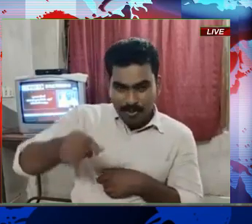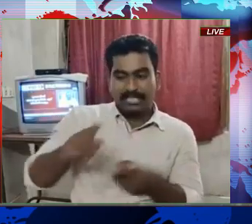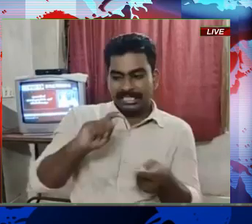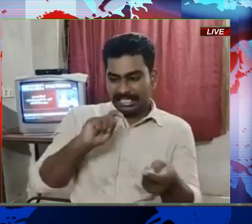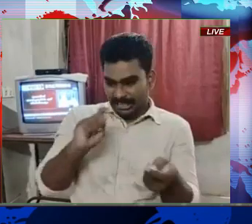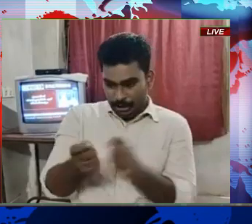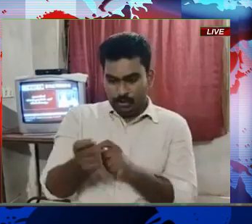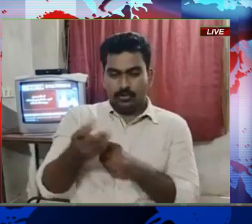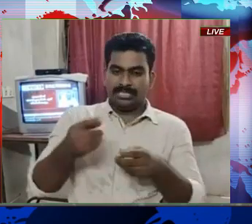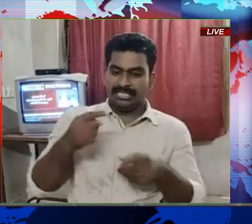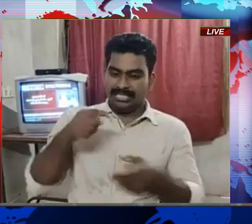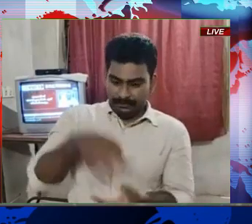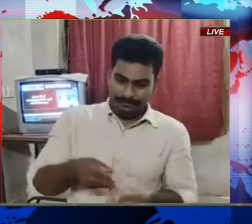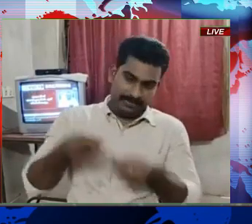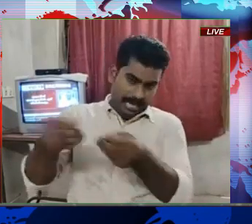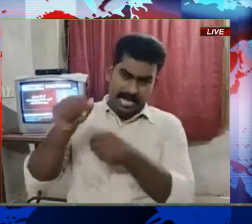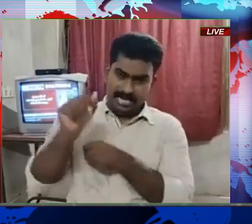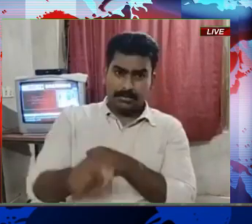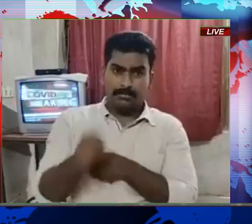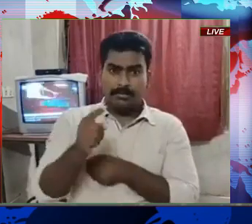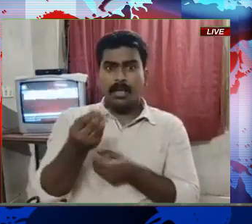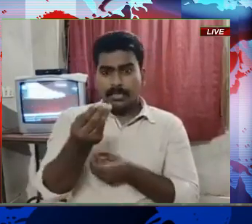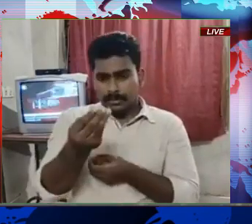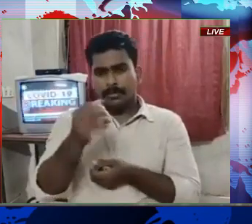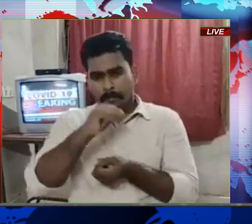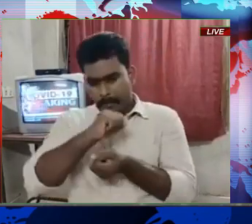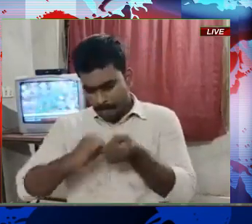സഹായം വേണമെന്ന് നമ്മൾ അഭ്യർത്ഥിച്ചത്.